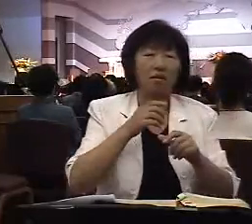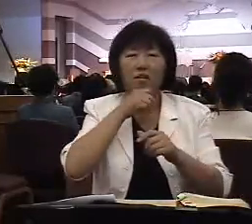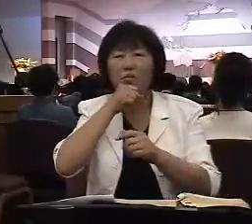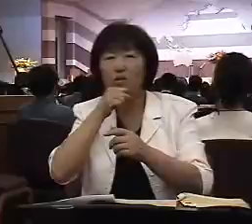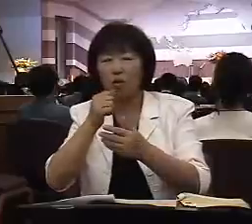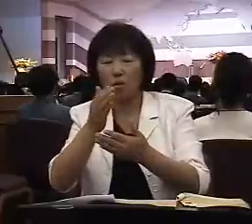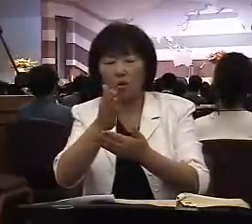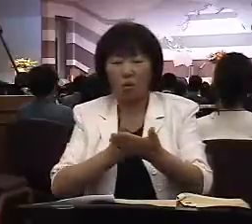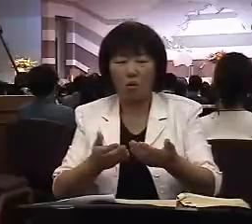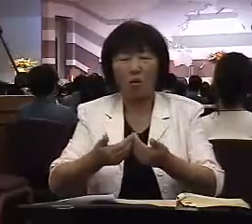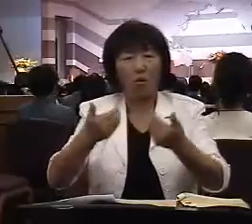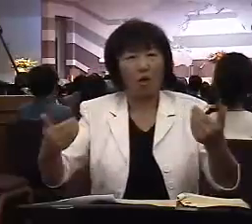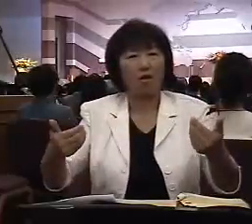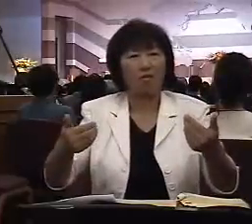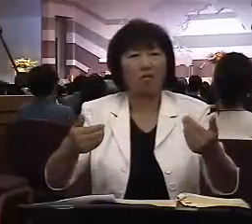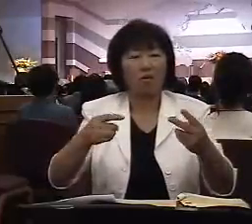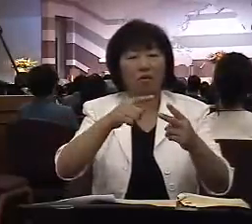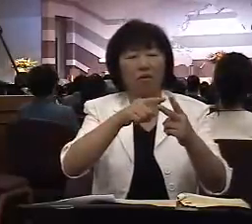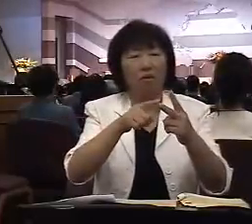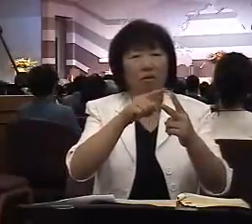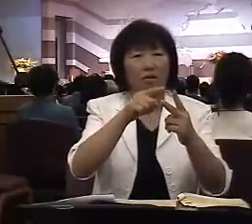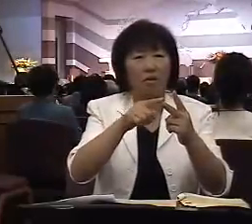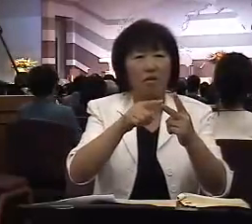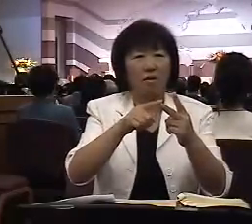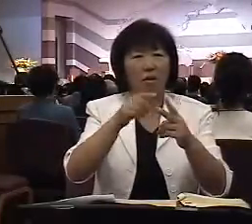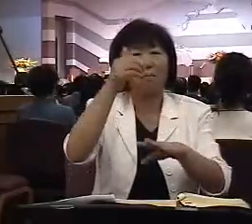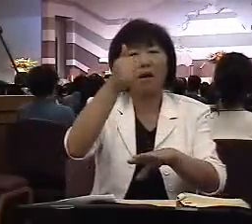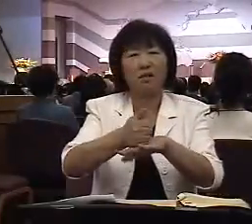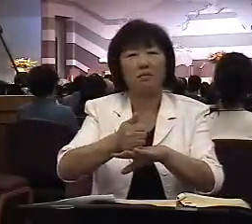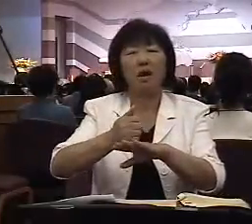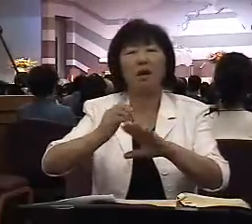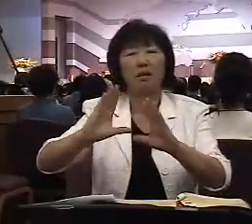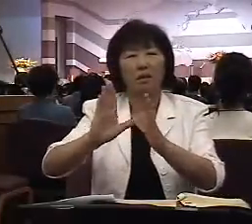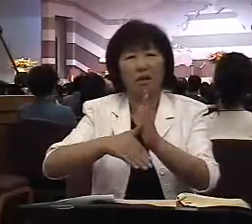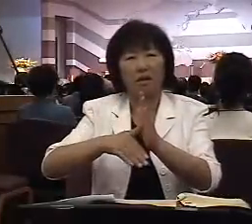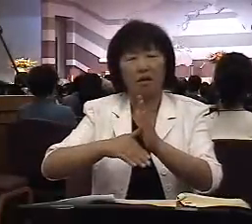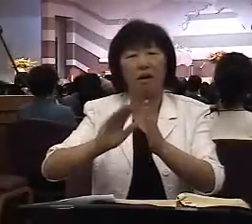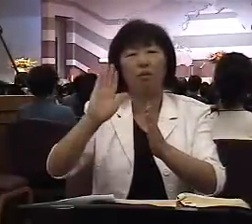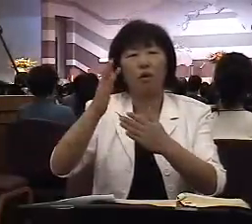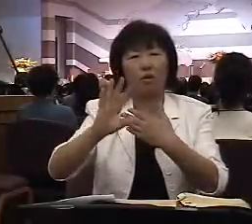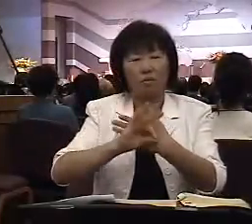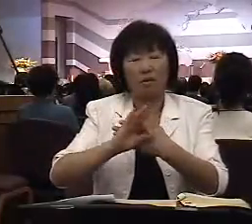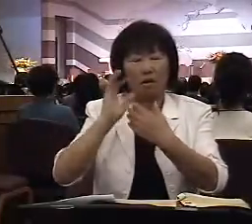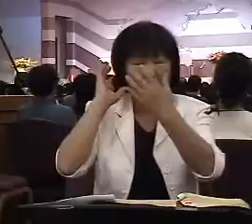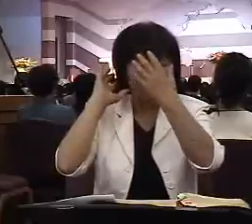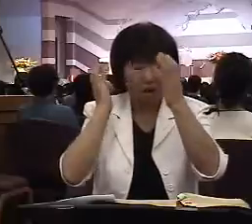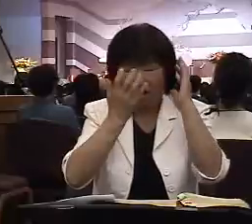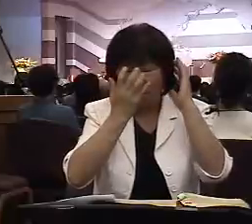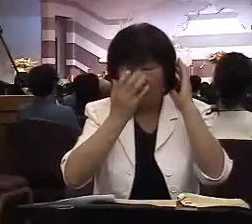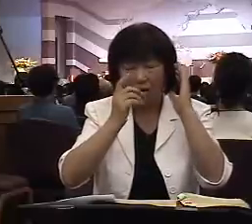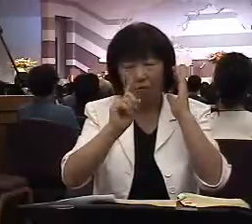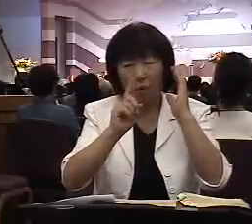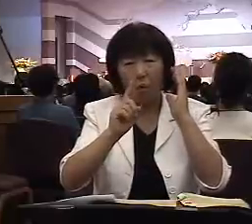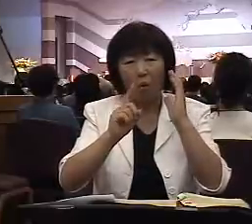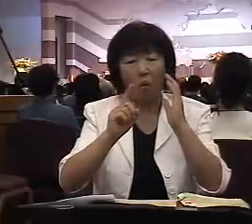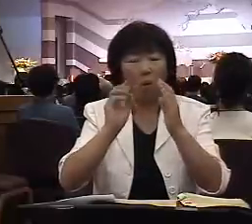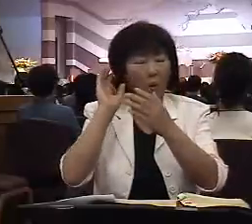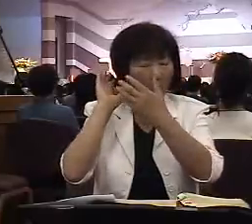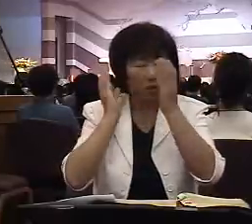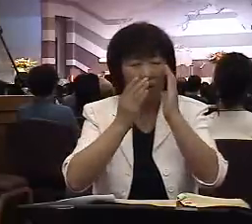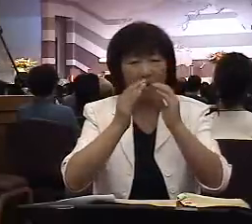다가오는데 말세가 되면 혼란스러워져요. 그 중에서도 무엇이 우리를 가장 혼란스럽게 하는가